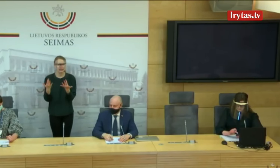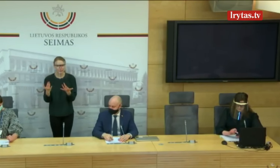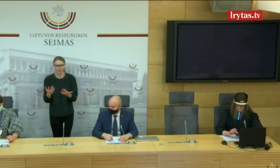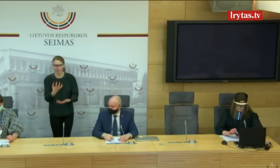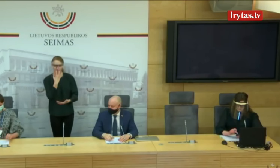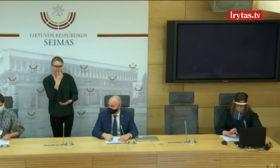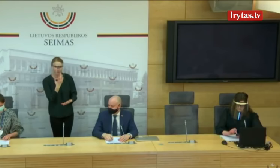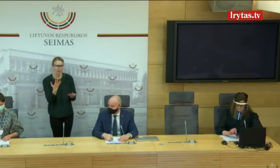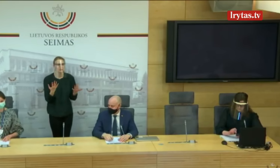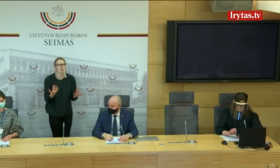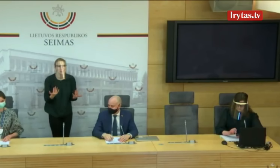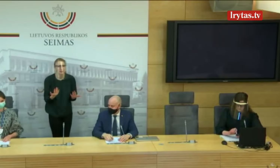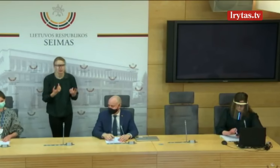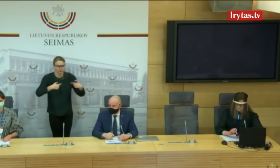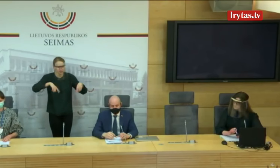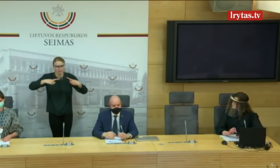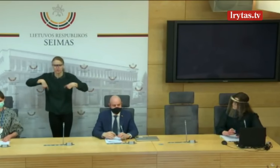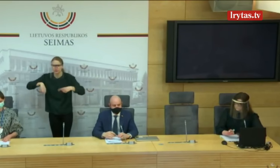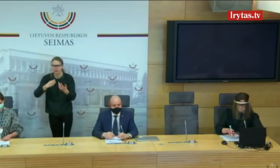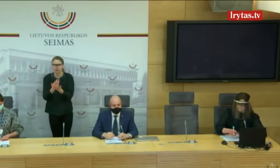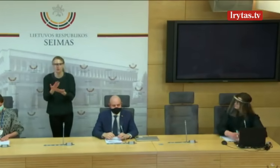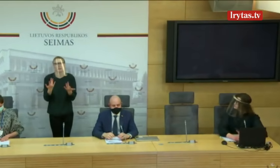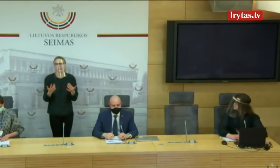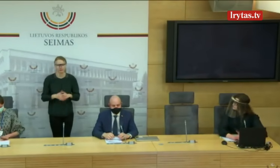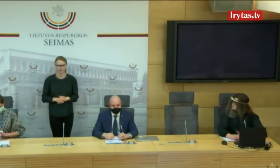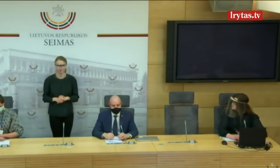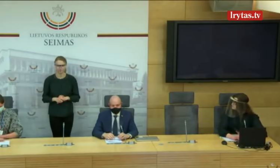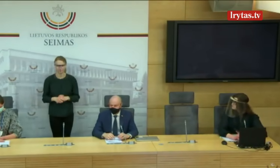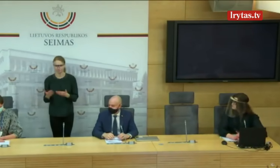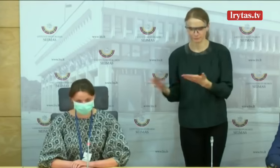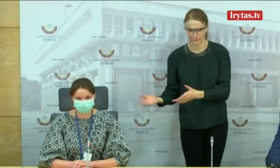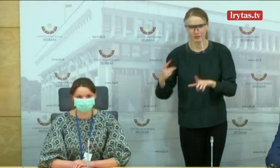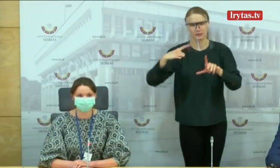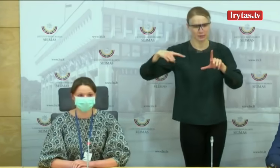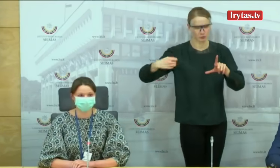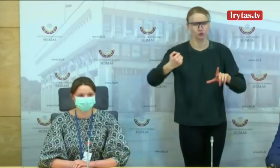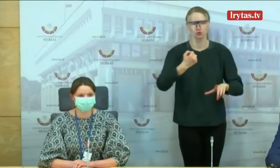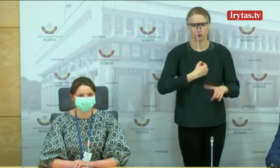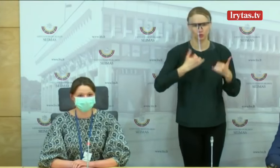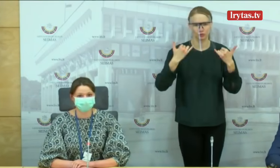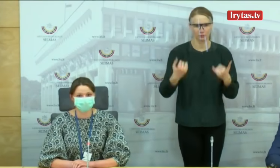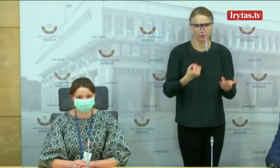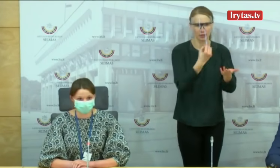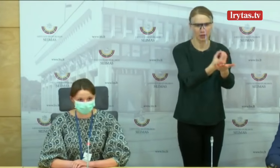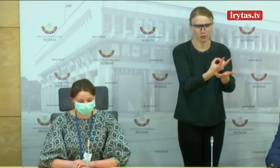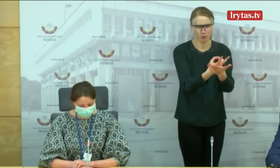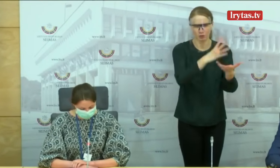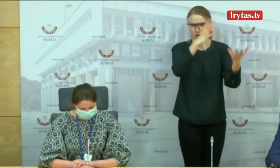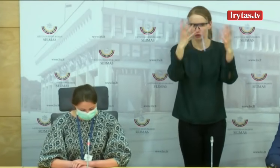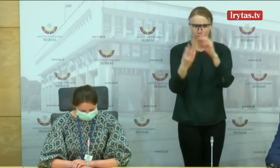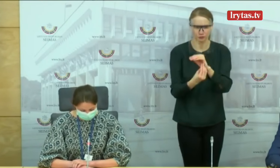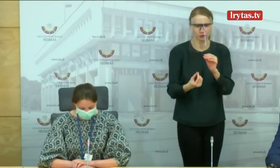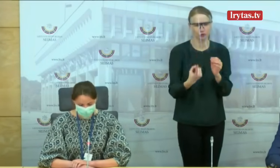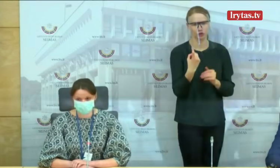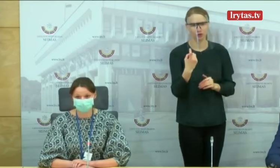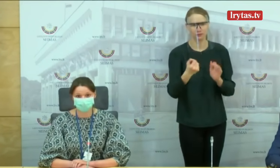priežiūros, reanimacijos, jeigu turi dar tokią statistiką, labai norėtumėm. Taip turiu, tai šiuo metu hospitalizuota yra 117